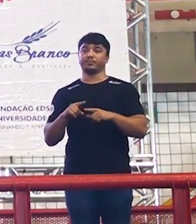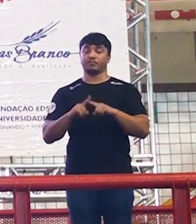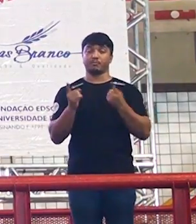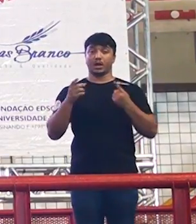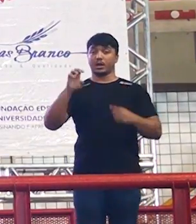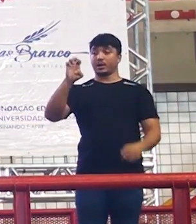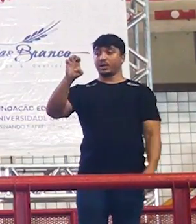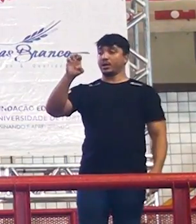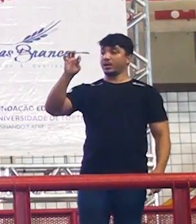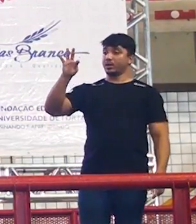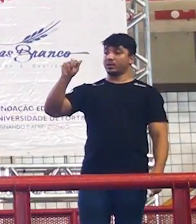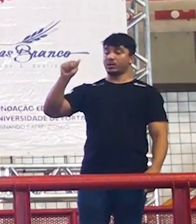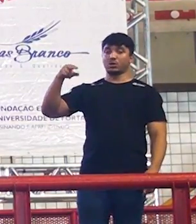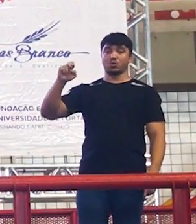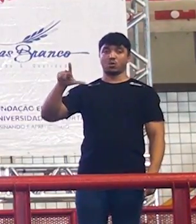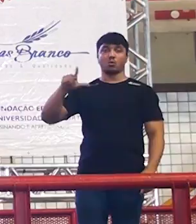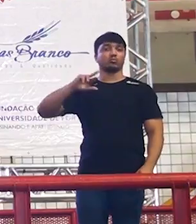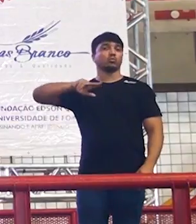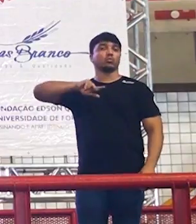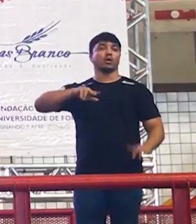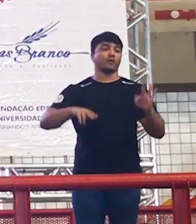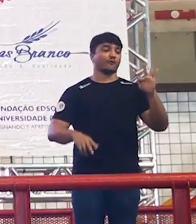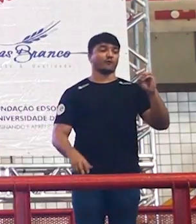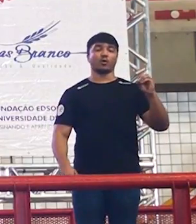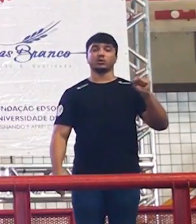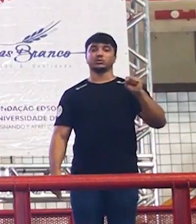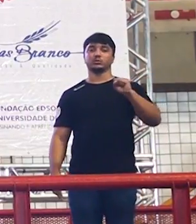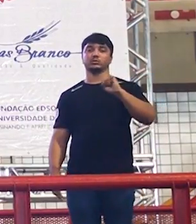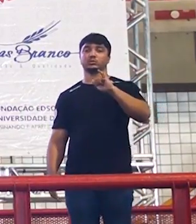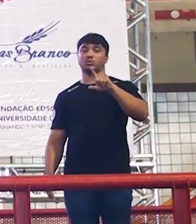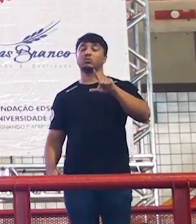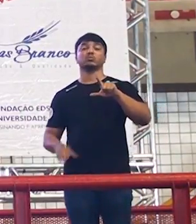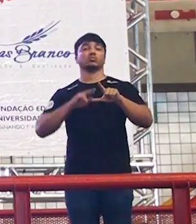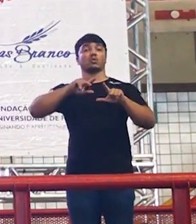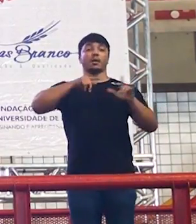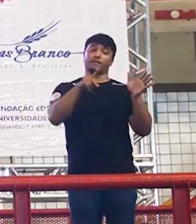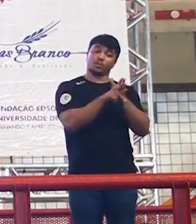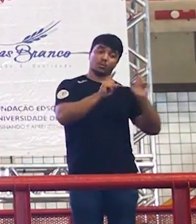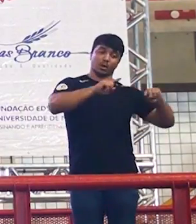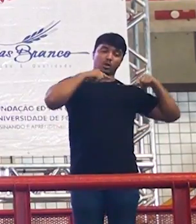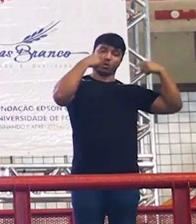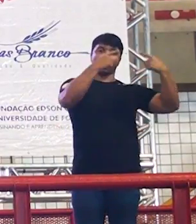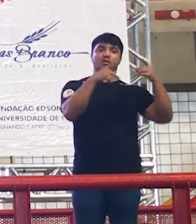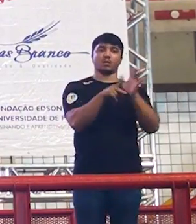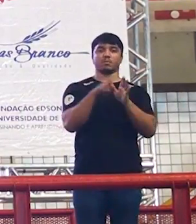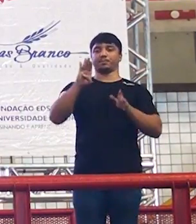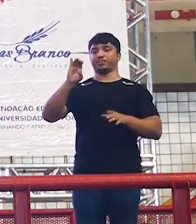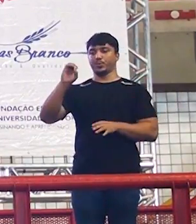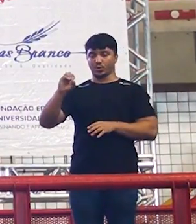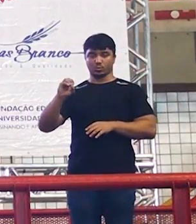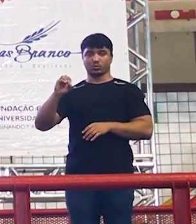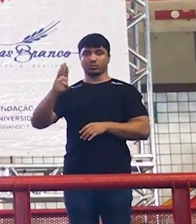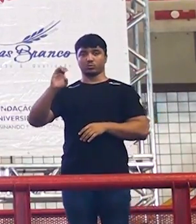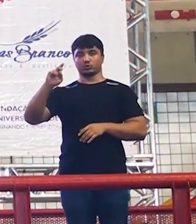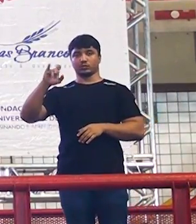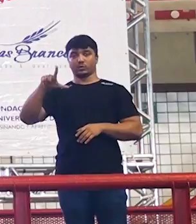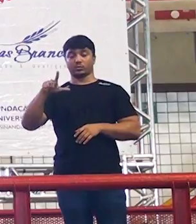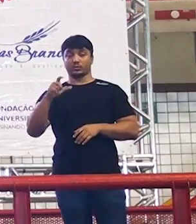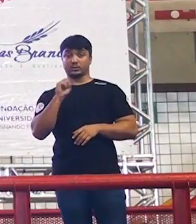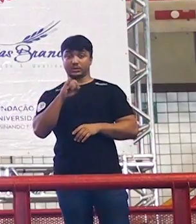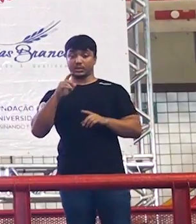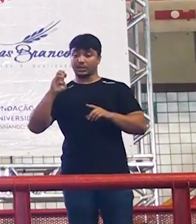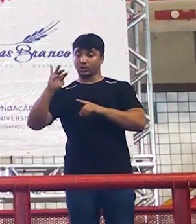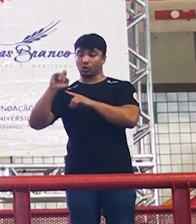que o etanol não é de origem fóssil. É um combustível renovável, ele é um biocombustível. Quando o